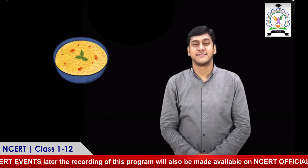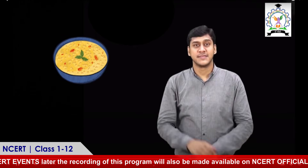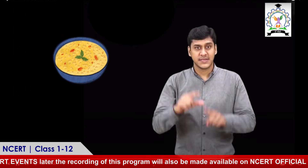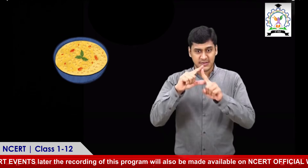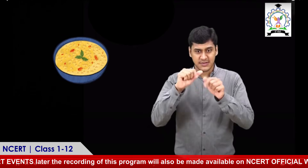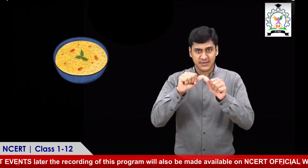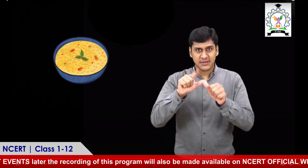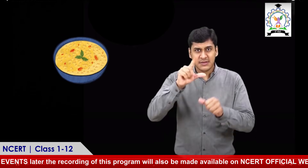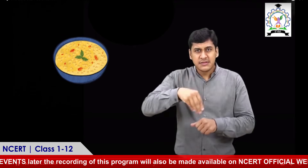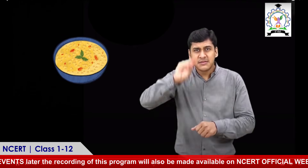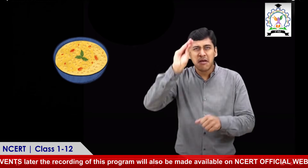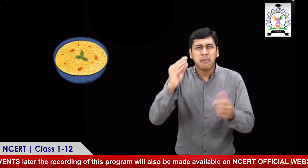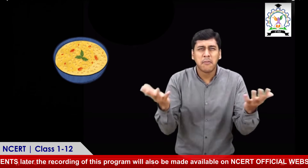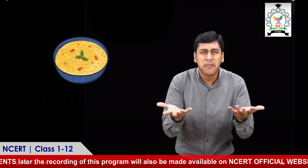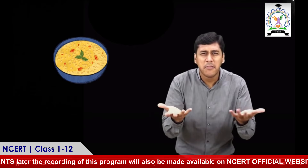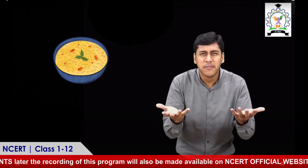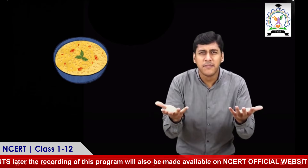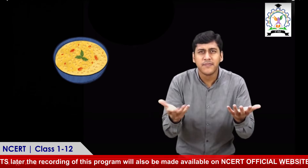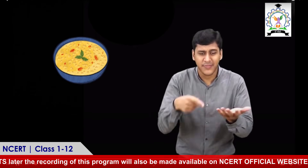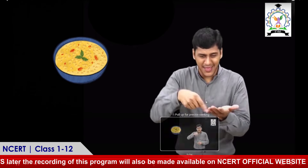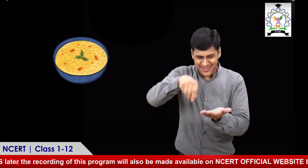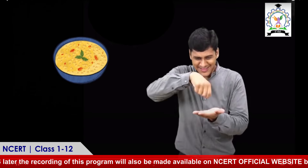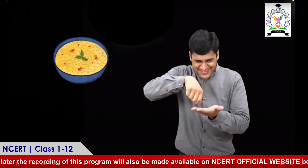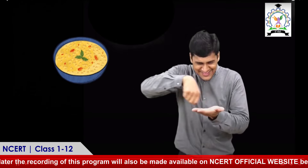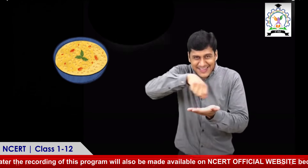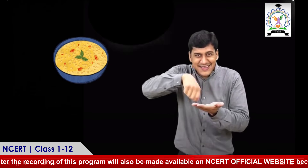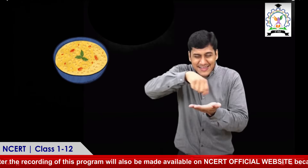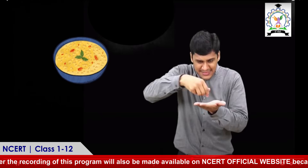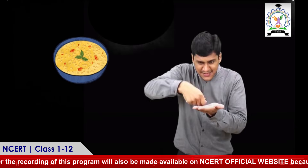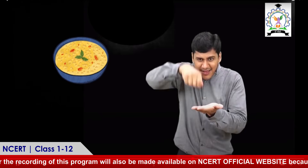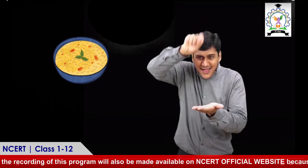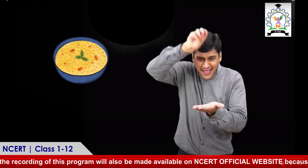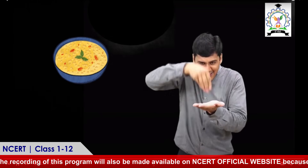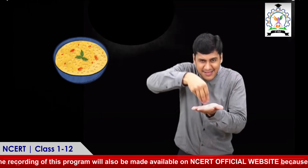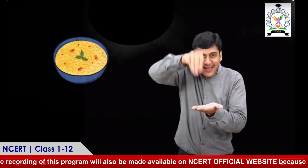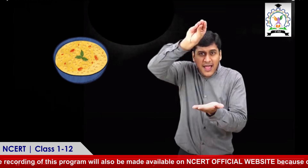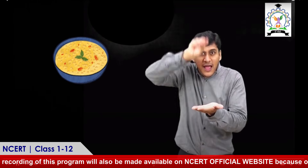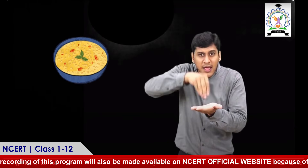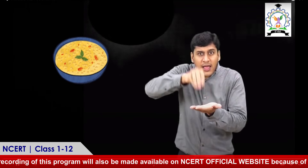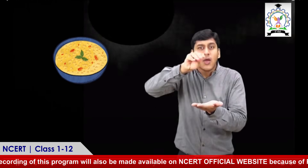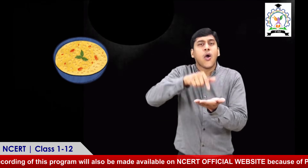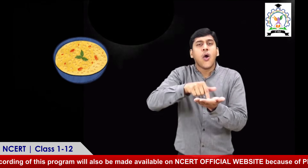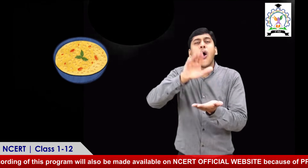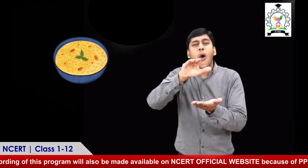यह संकेत ऐसा इसलिए है क्योंकि जिस प्रकार दाल को चमचे से चलाया जाता है तो संकेत भी वैसे ही